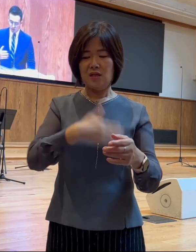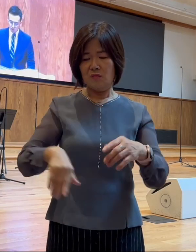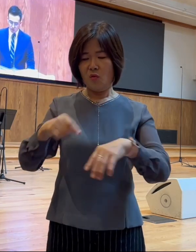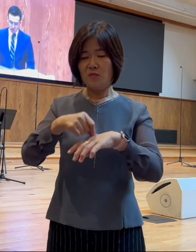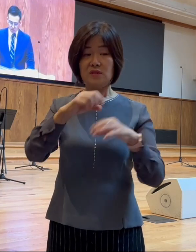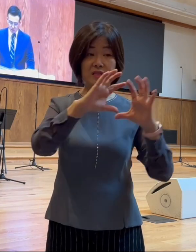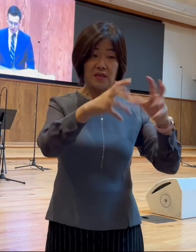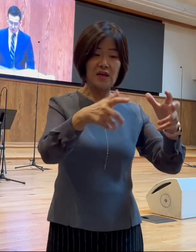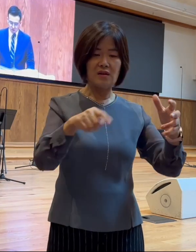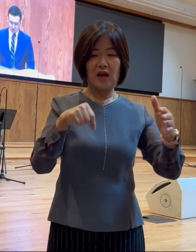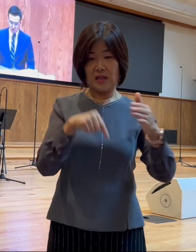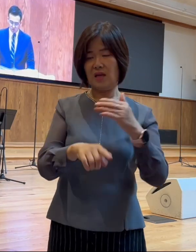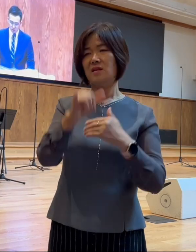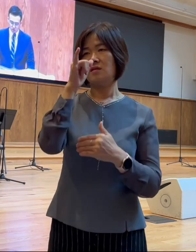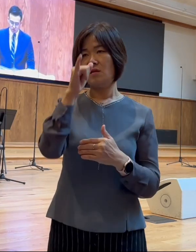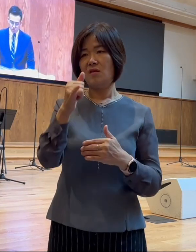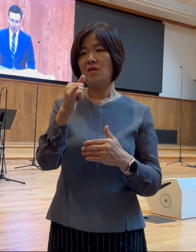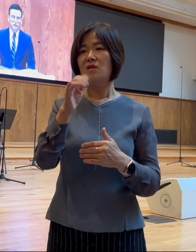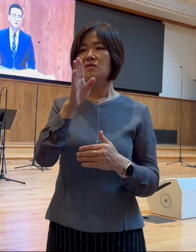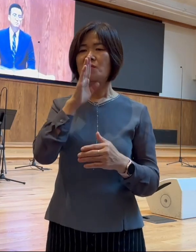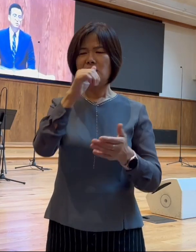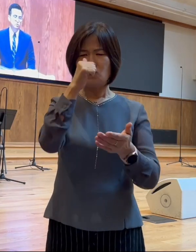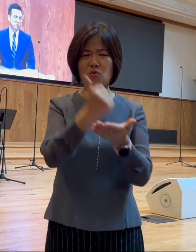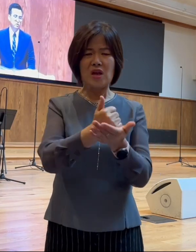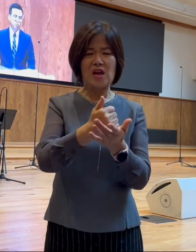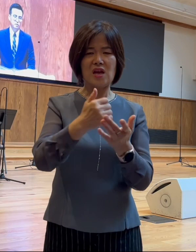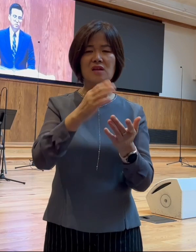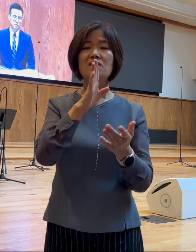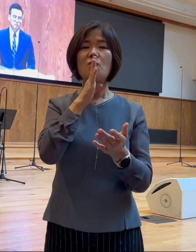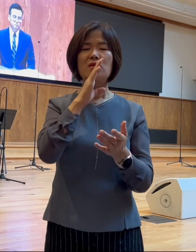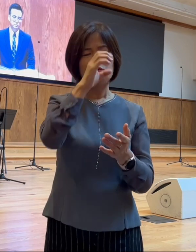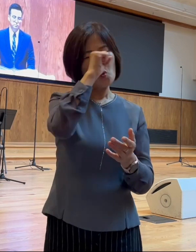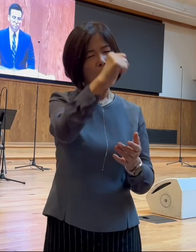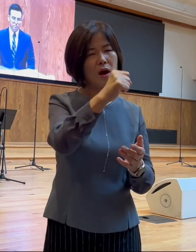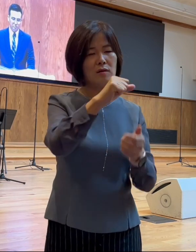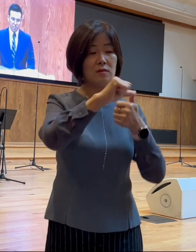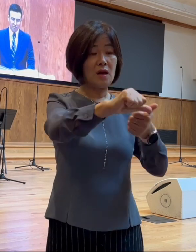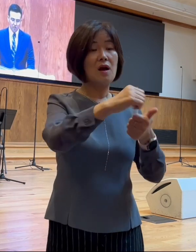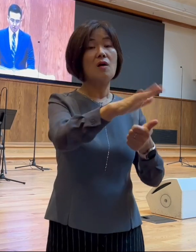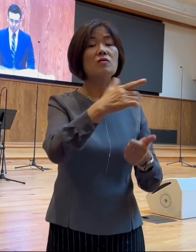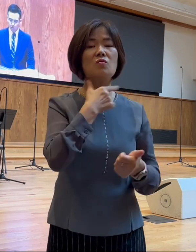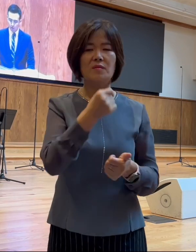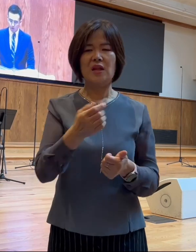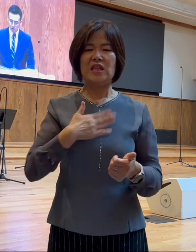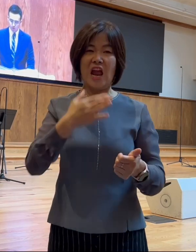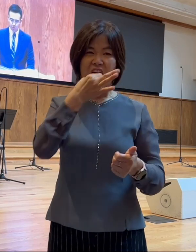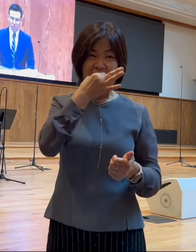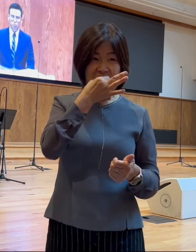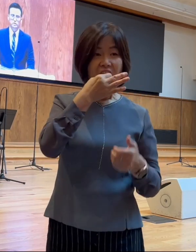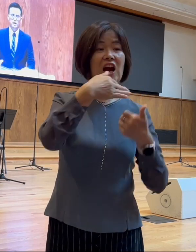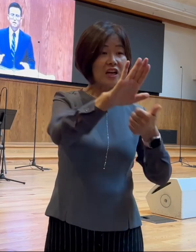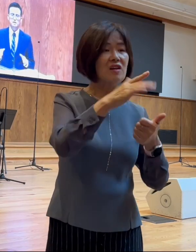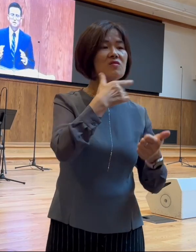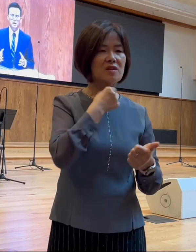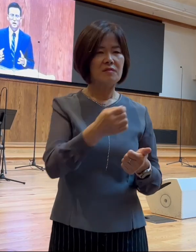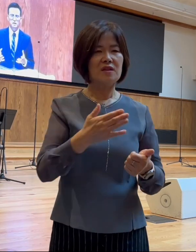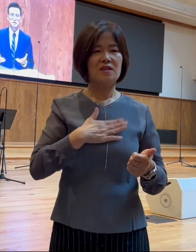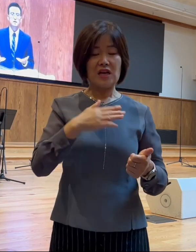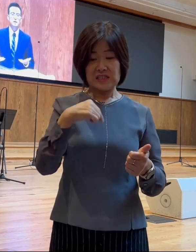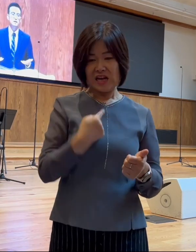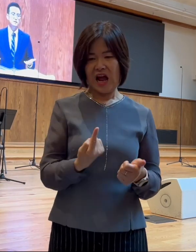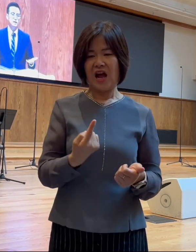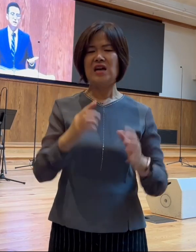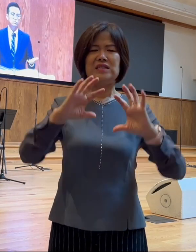세상에 속했습니다. 본질적으로 죄에 끌립니다. 죄를 좋아합니다. 내 욕심대로 행하고 싶어 하고요. 나라는 이